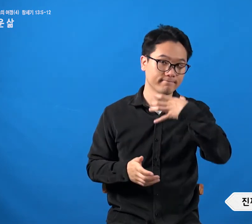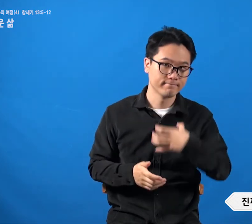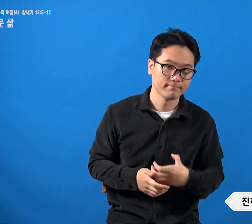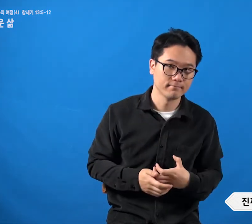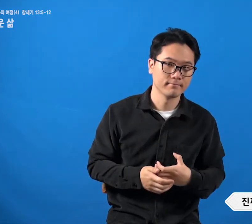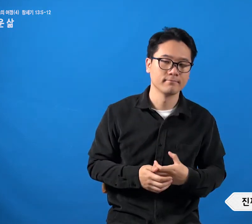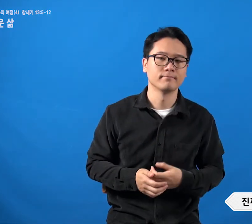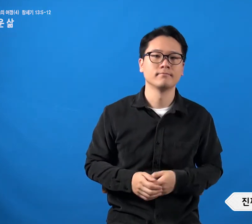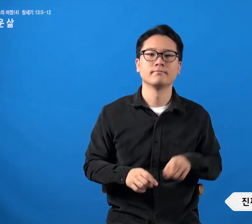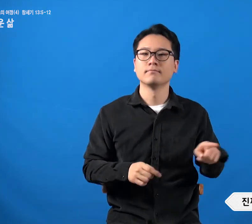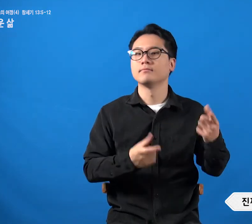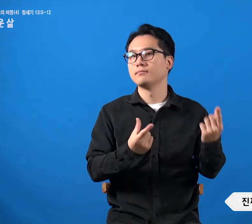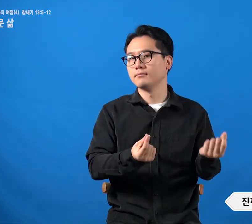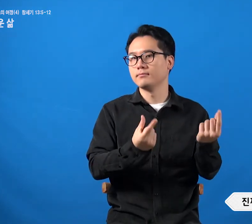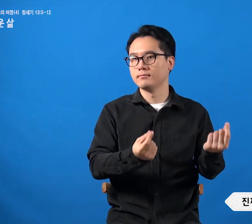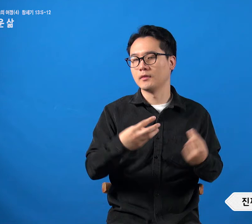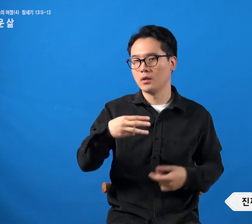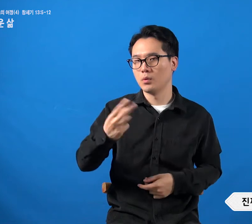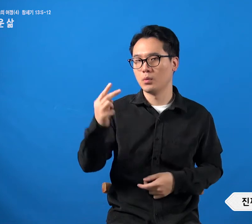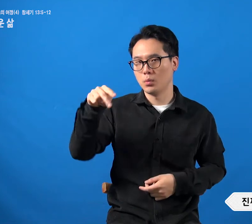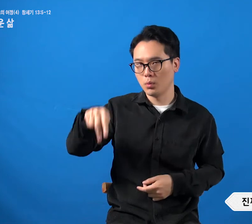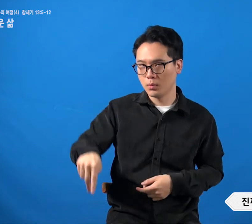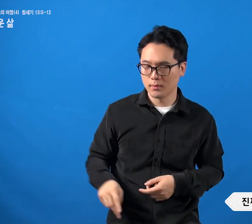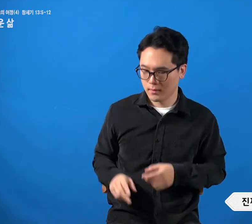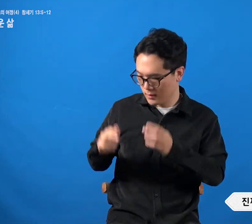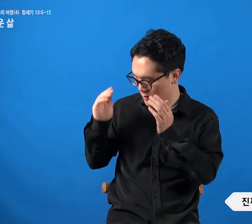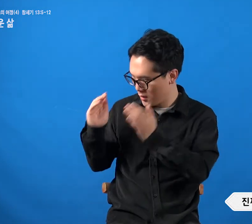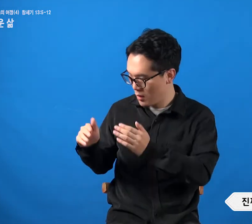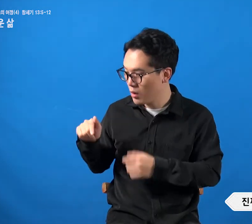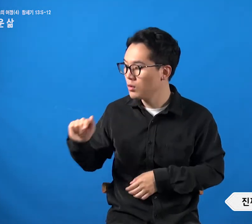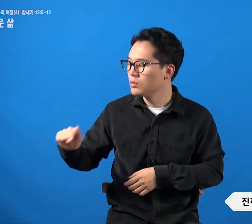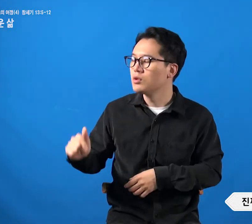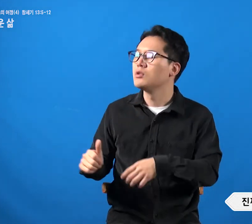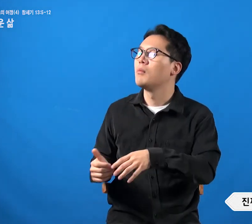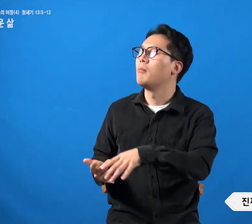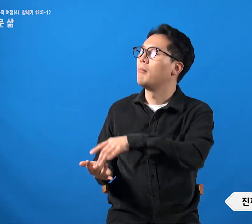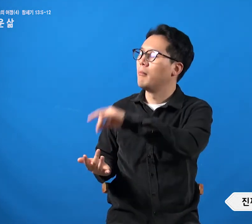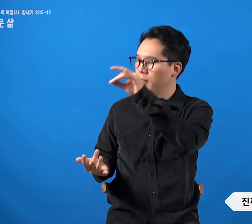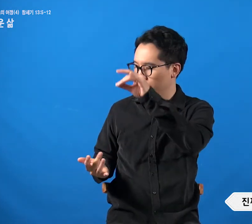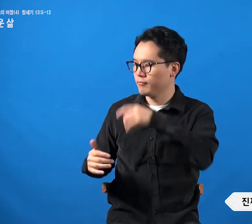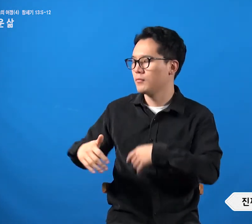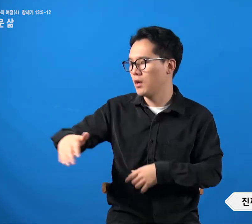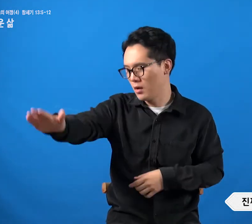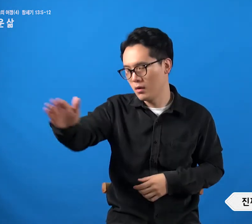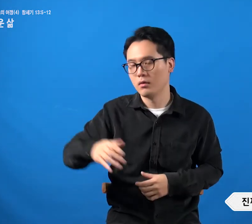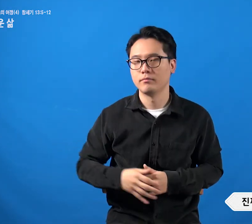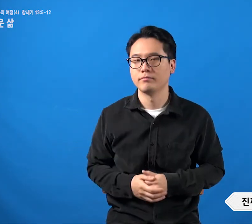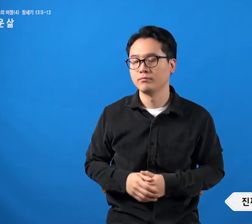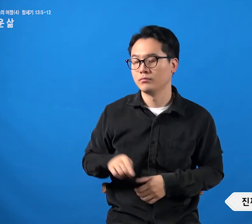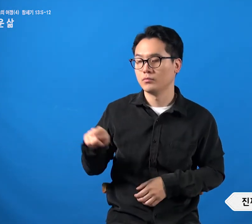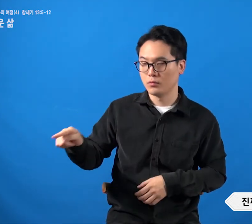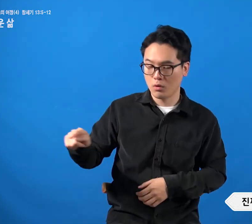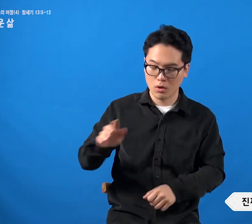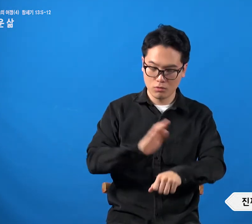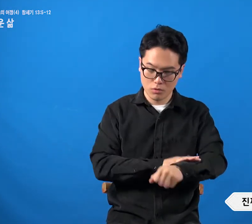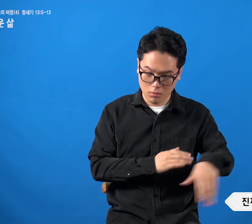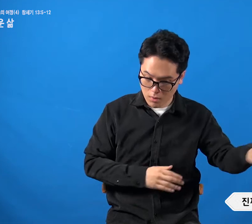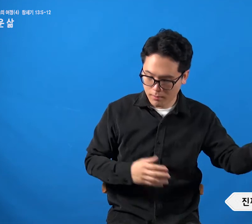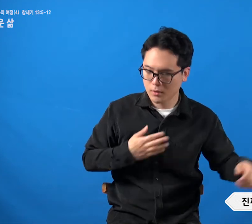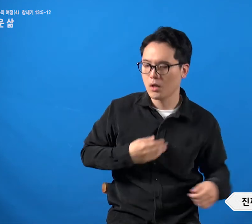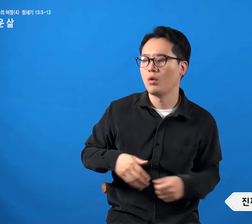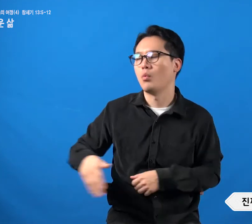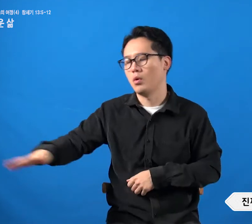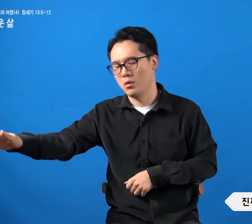그렇게 롯을 향하여 내가 먼저 하라, 내가 좌하면 내가 우하겠고 네가 우하면 내가